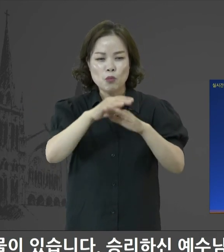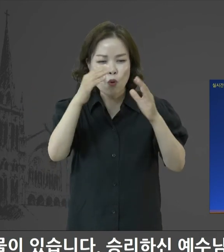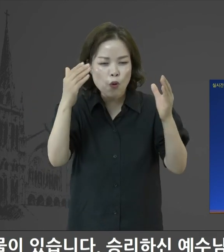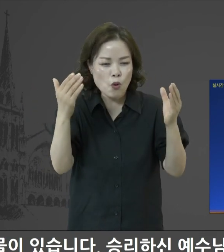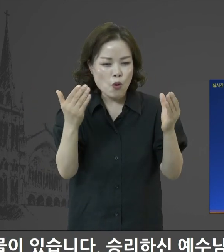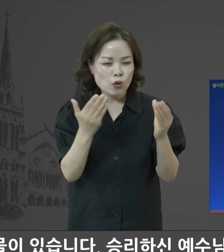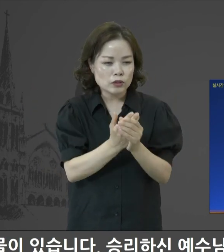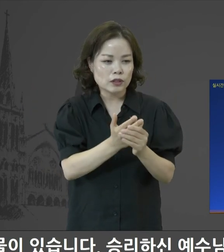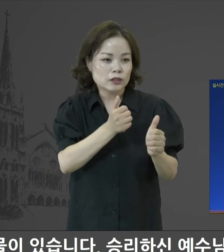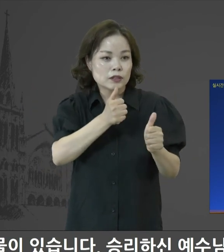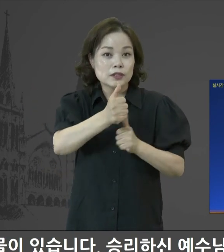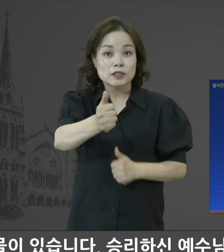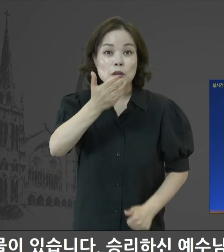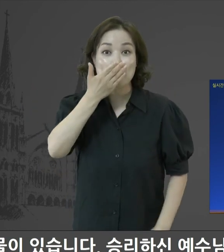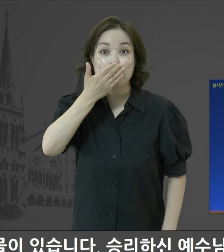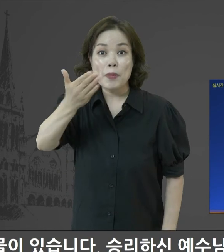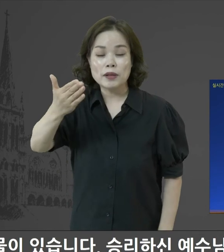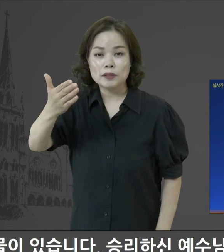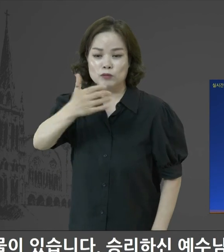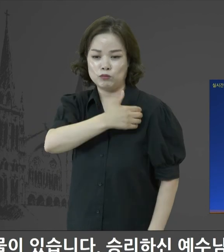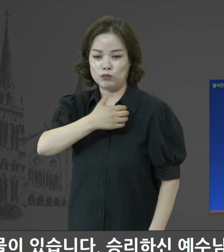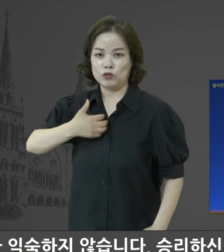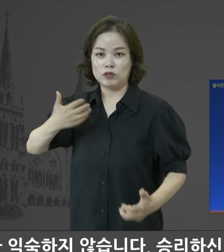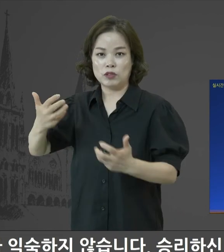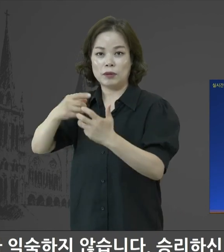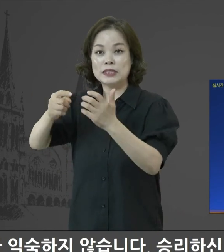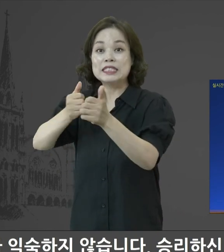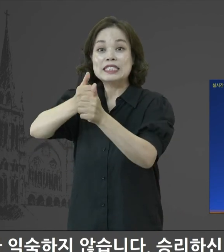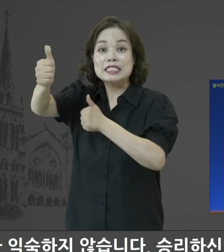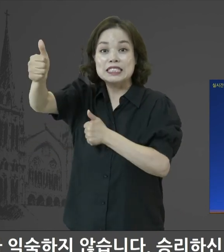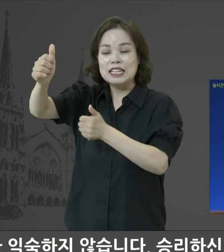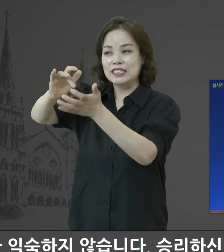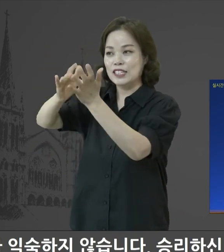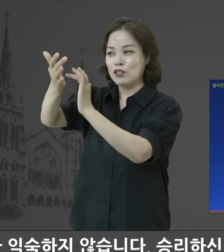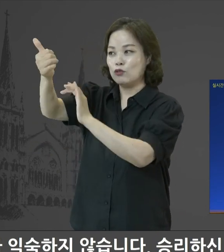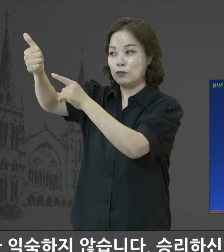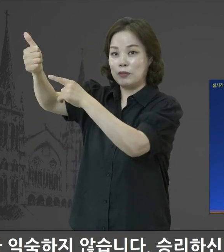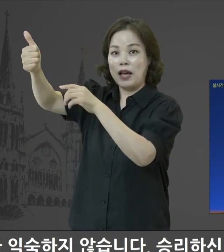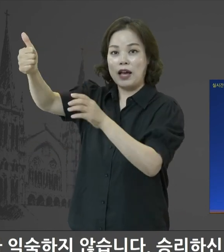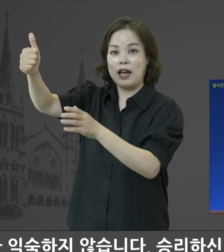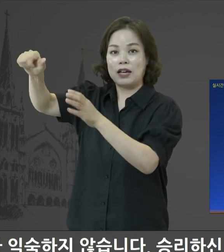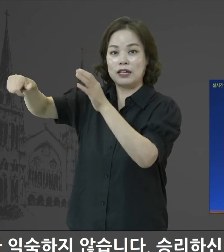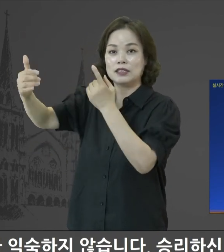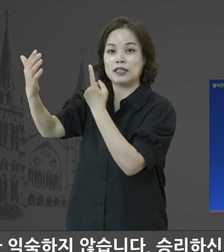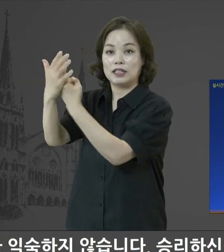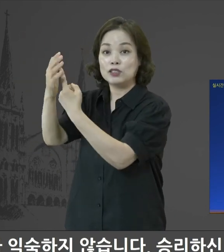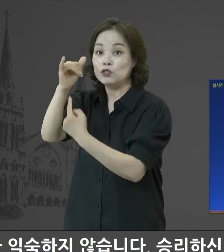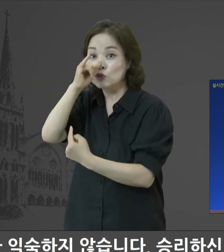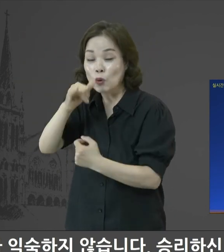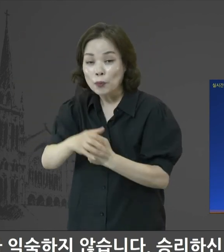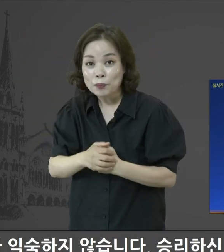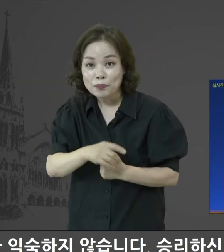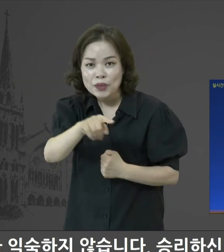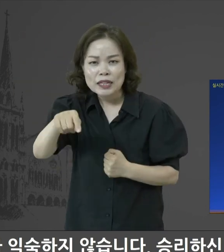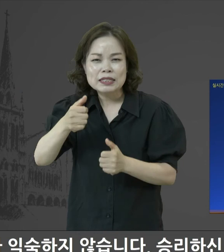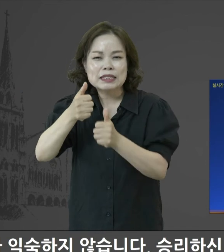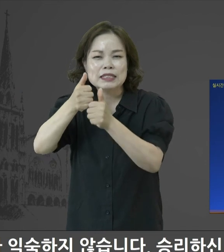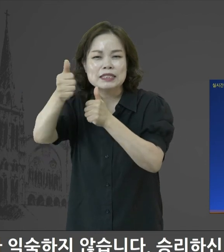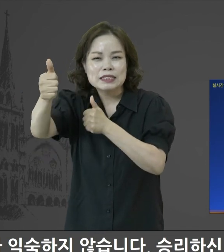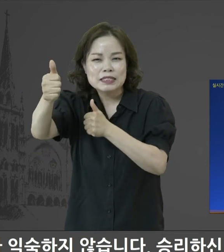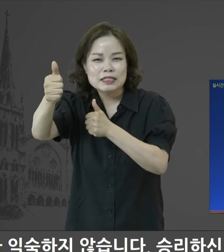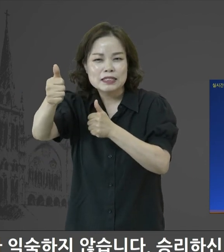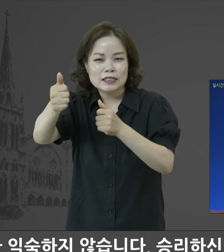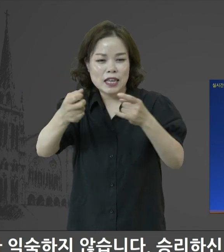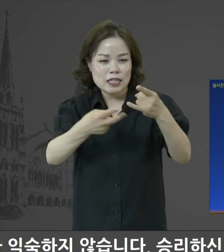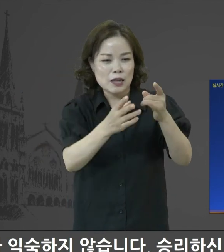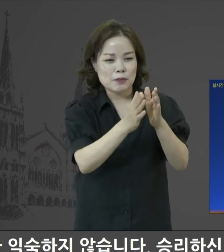모든 풍성함이 승리하신 예수님 속에 있습니다. 에베소서는 사실은 그 승리를